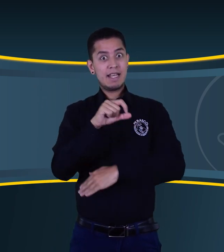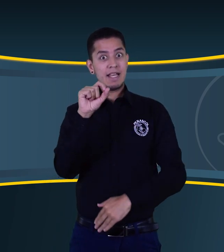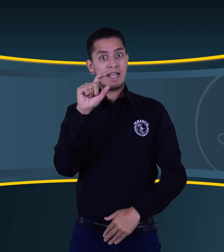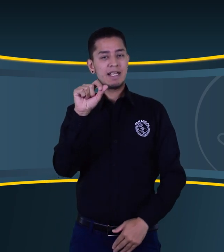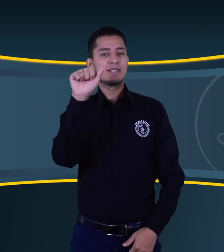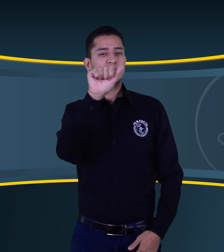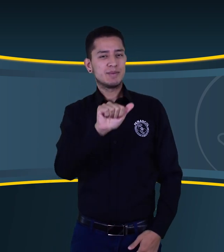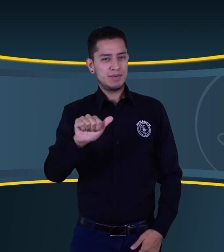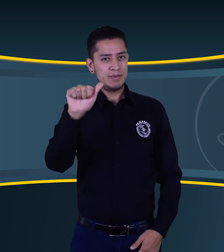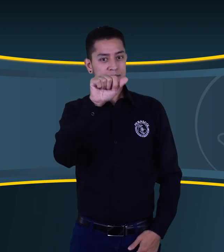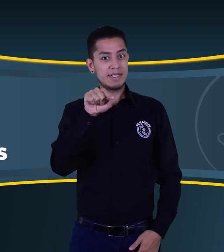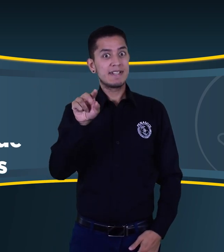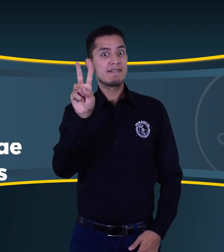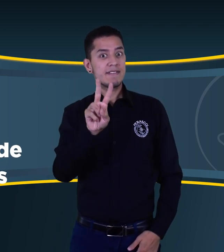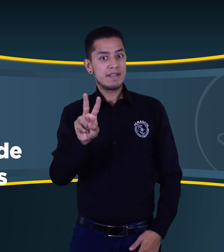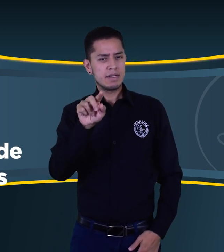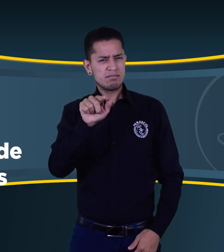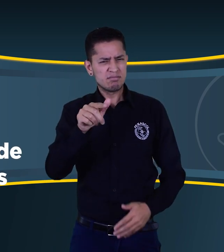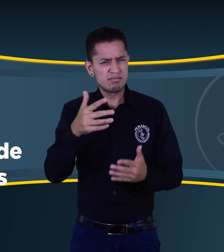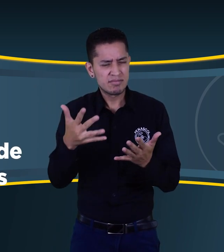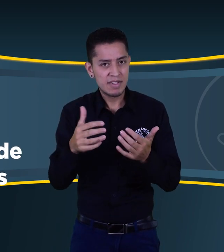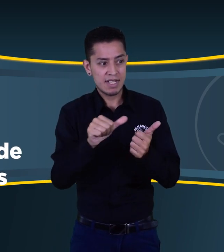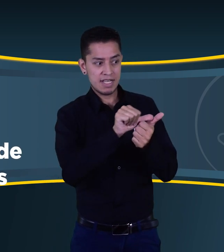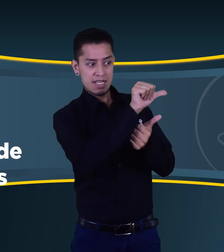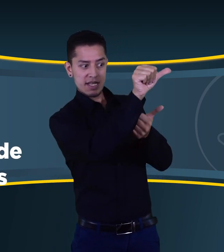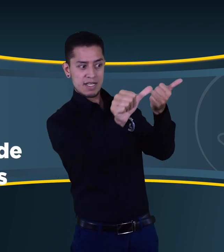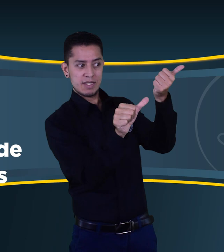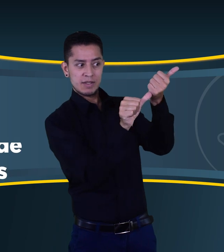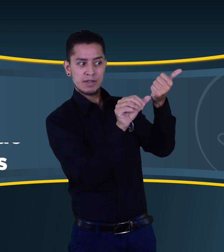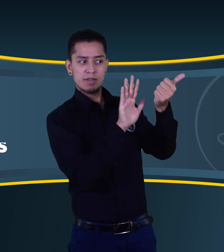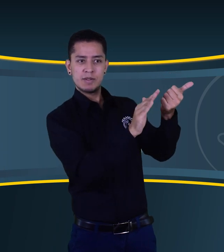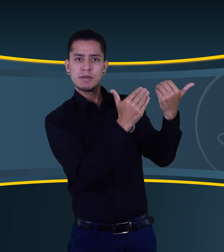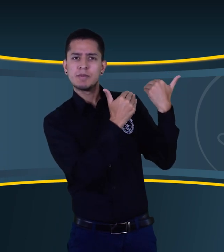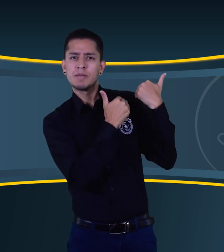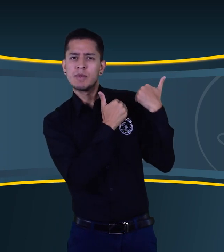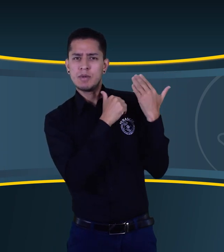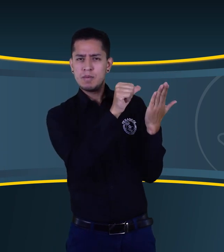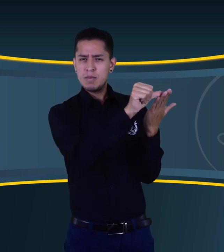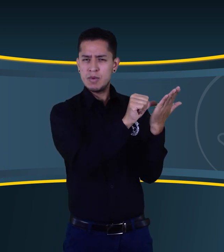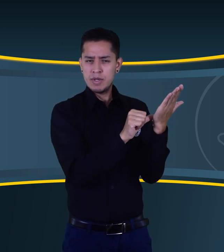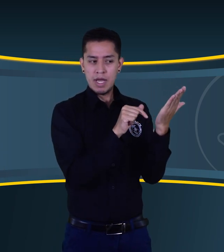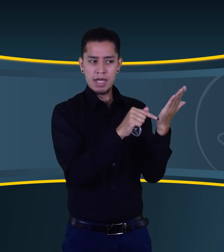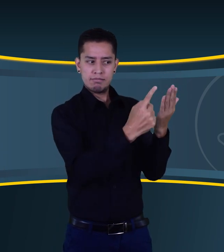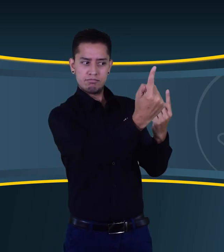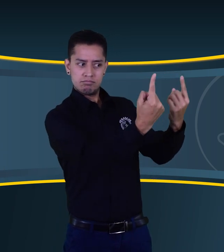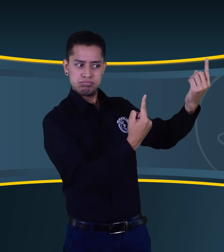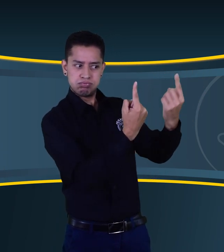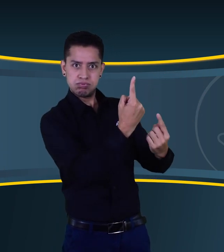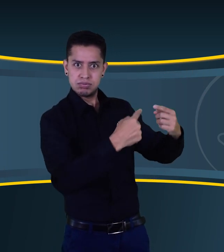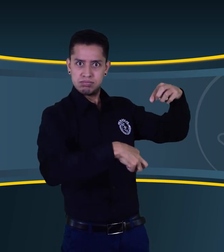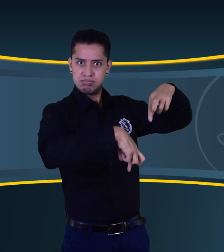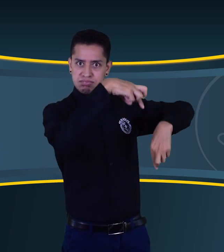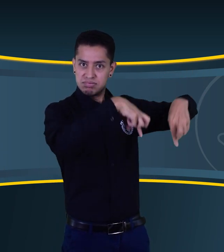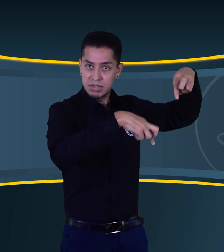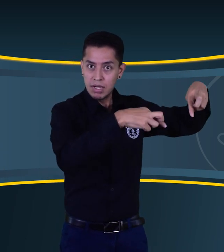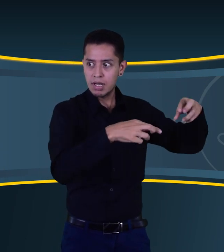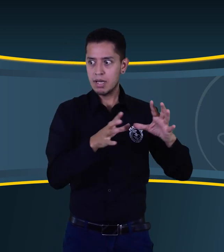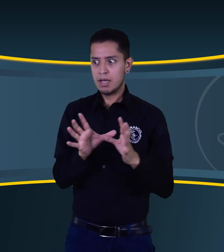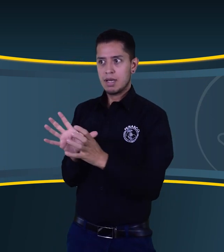el día 11 de agosto la subdirección de programas de fenas Call y Los profesionales vinculados a esta